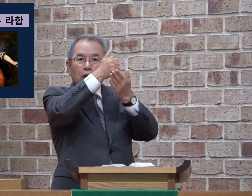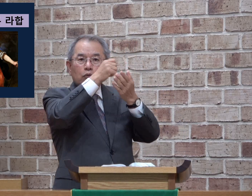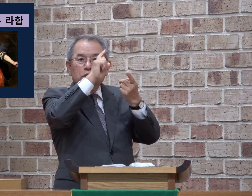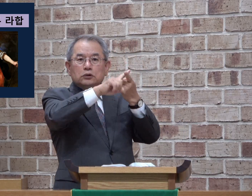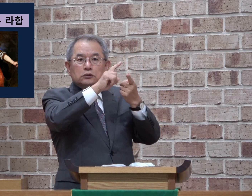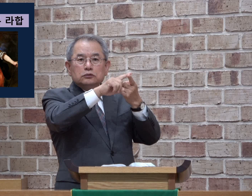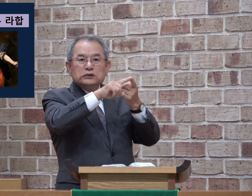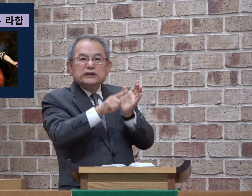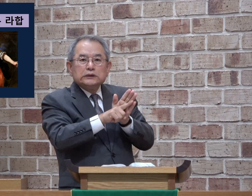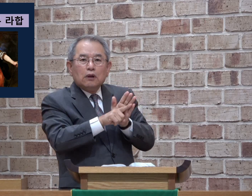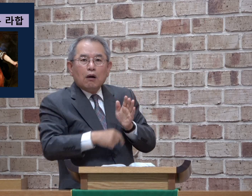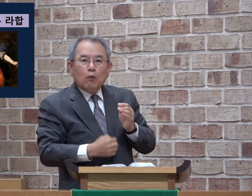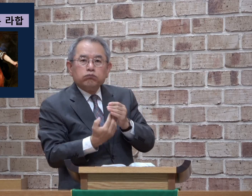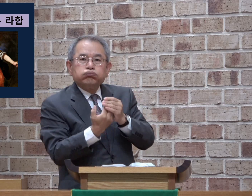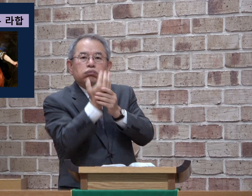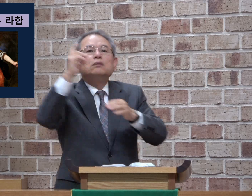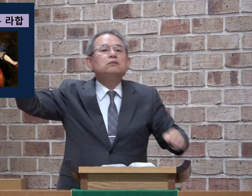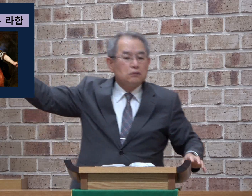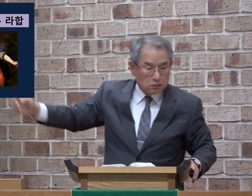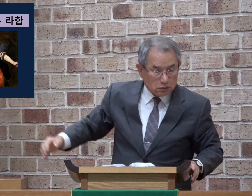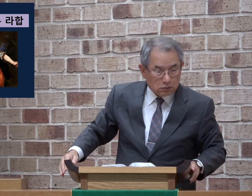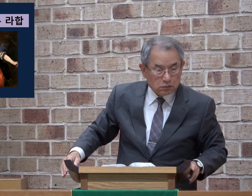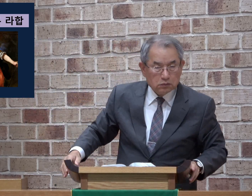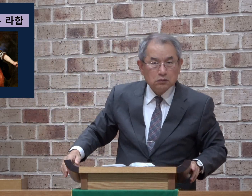하나님에 대해서 신앙이 자라나기 시작한 겁니다.